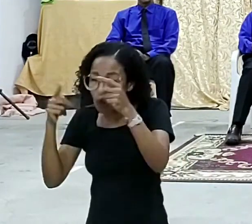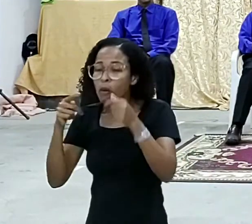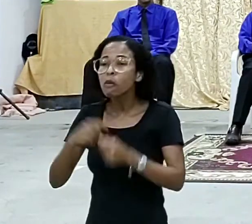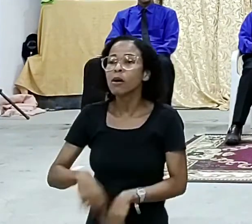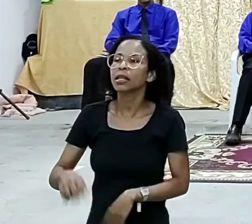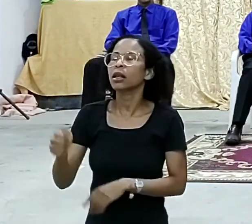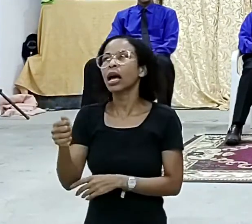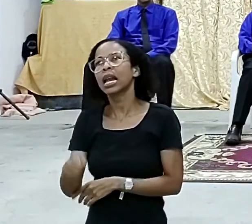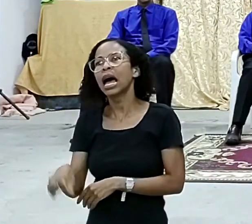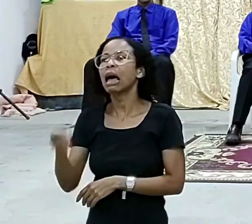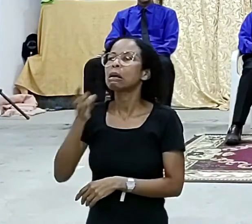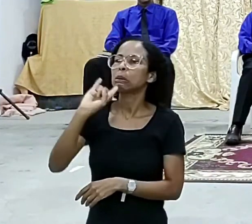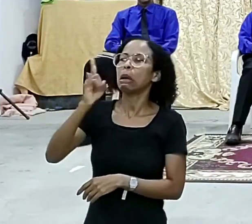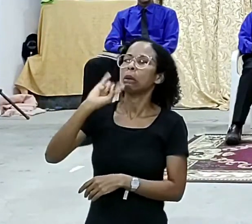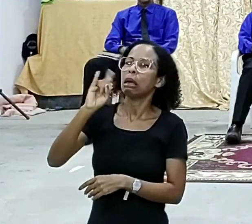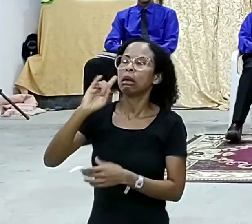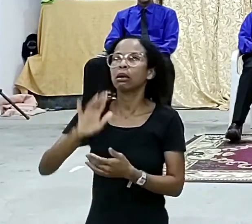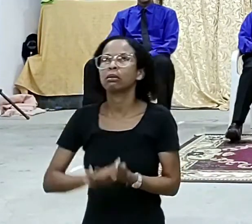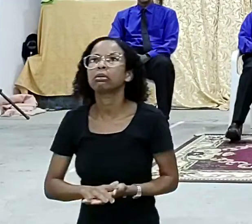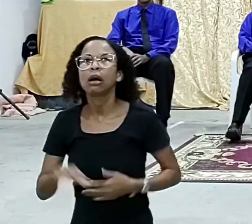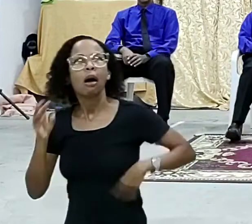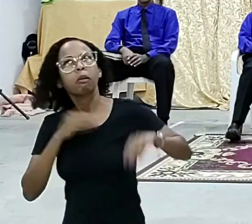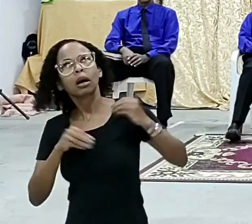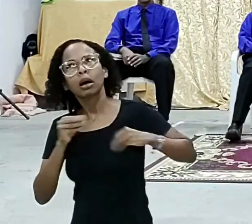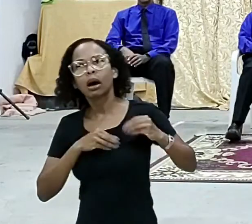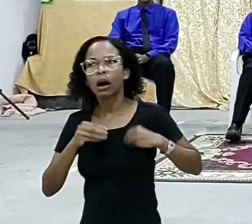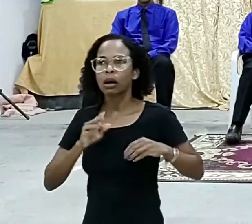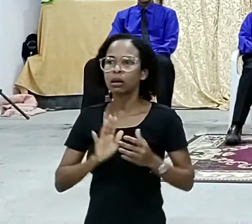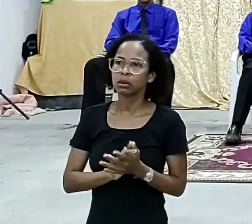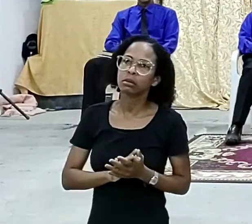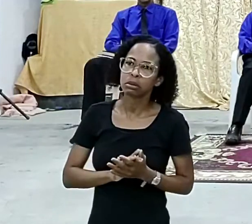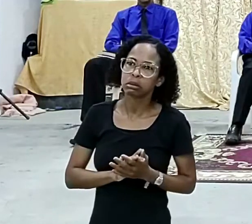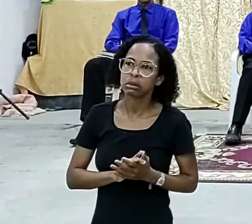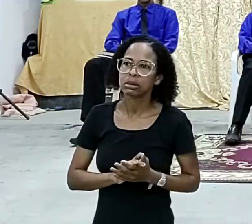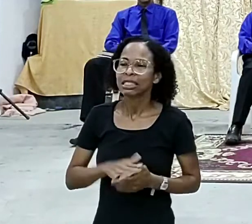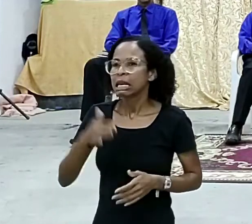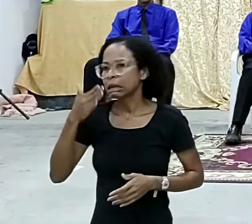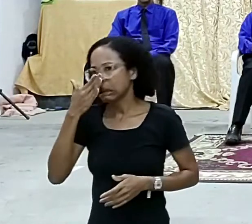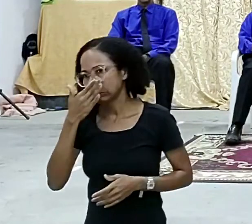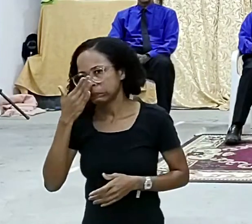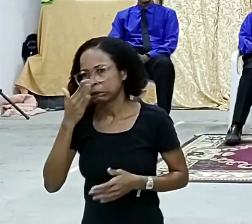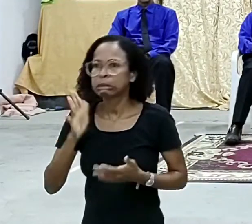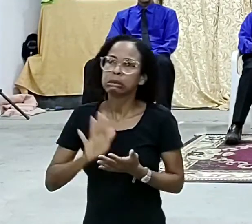prostituindo. Ele ama, Ele tem um cuidado especial.